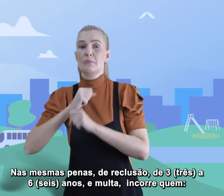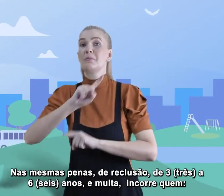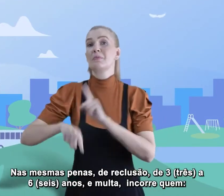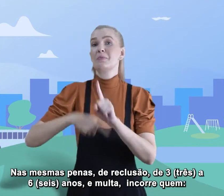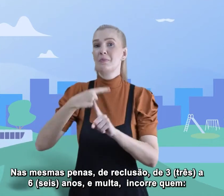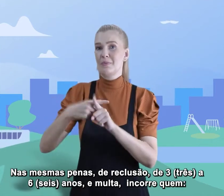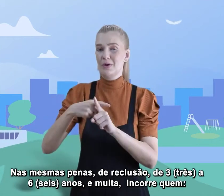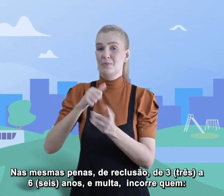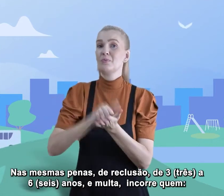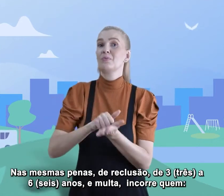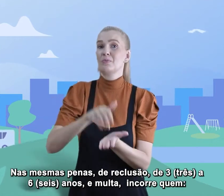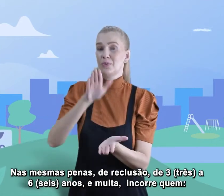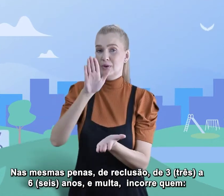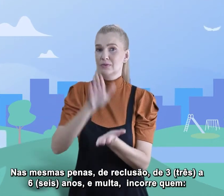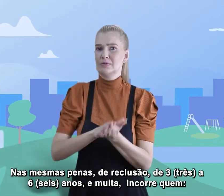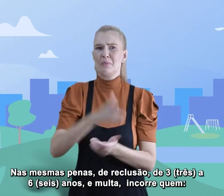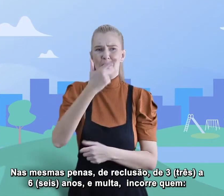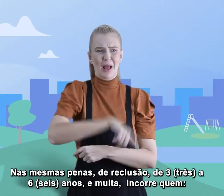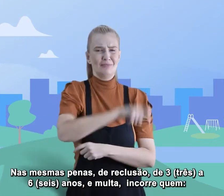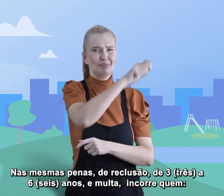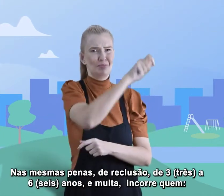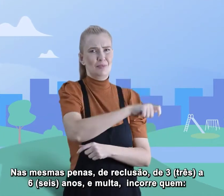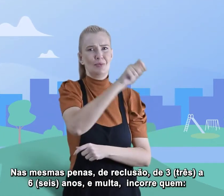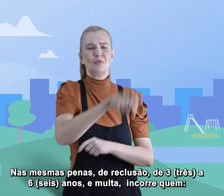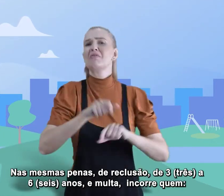multa, incorre quem?